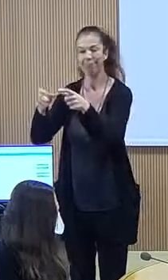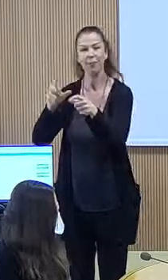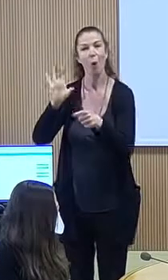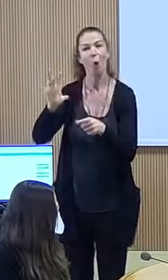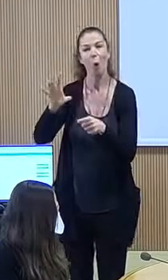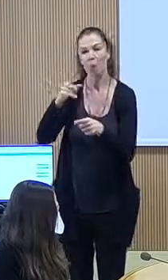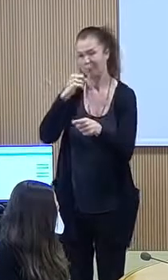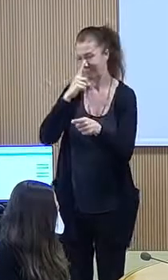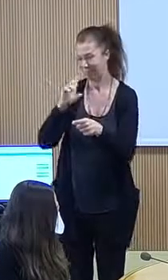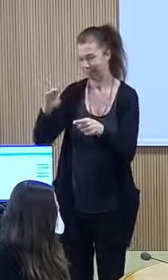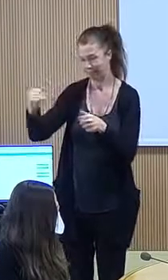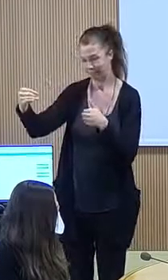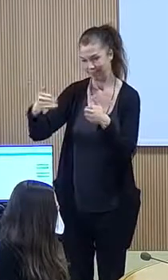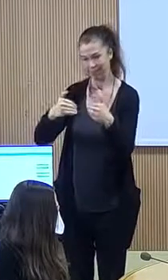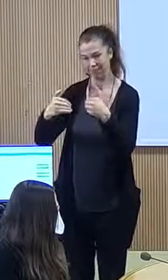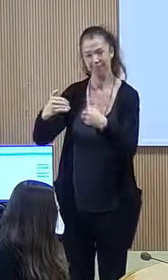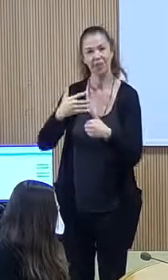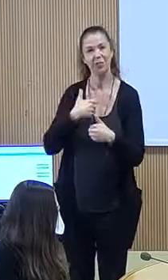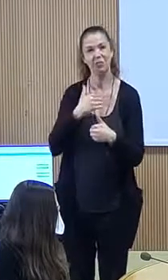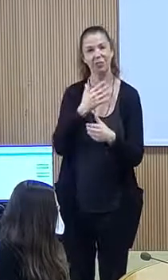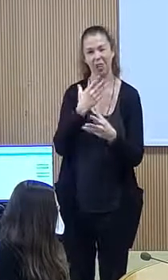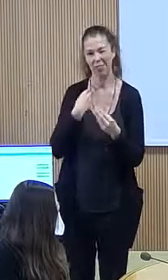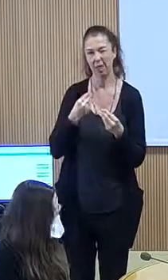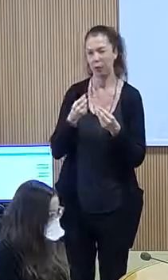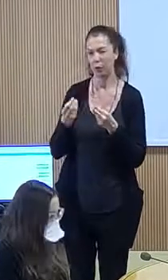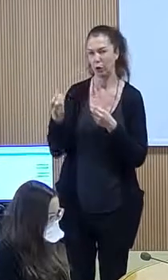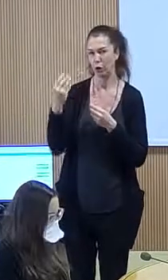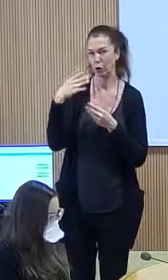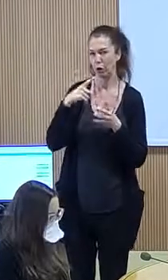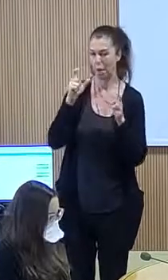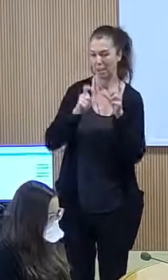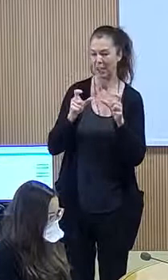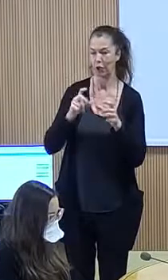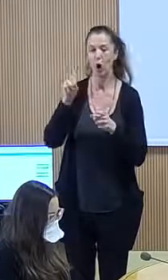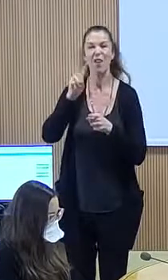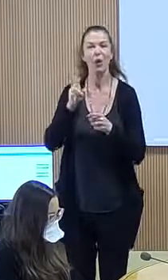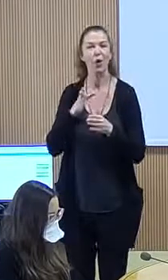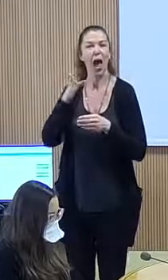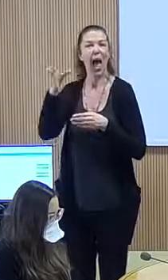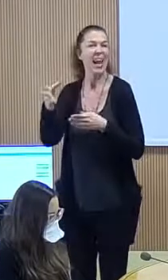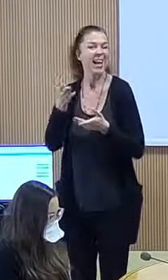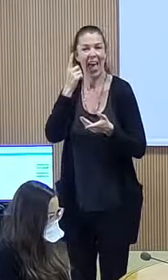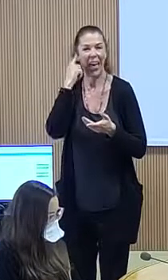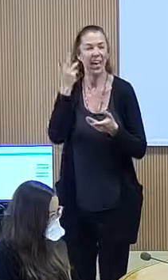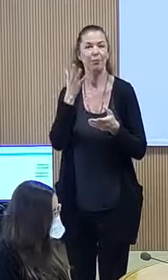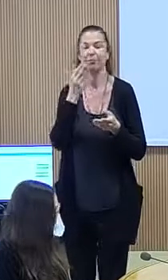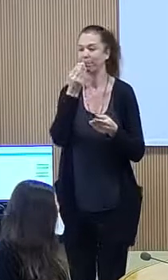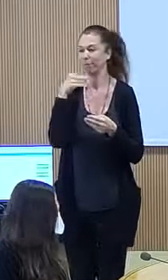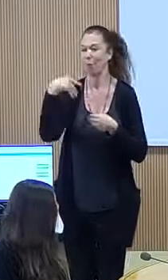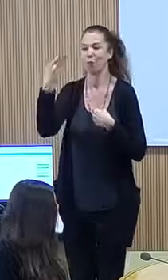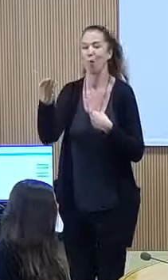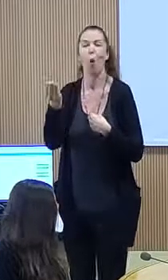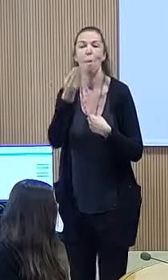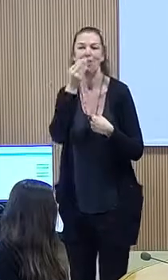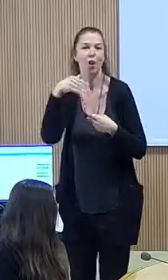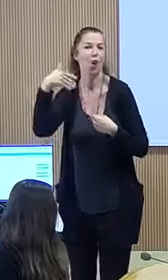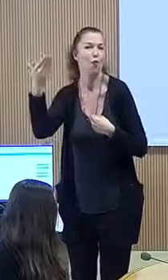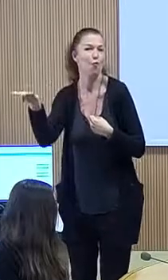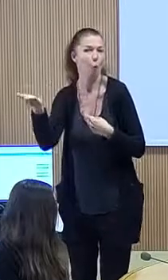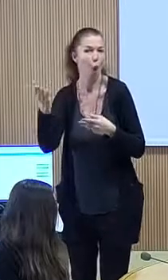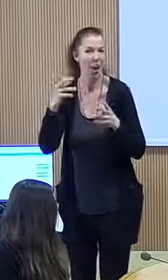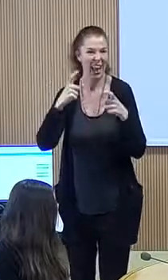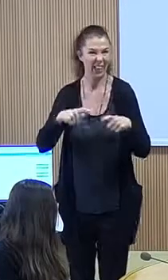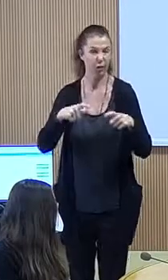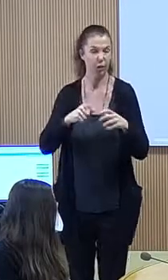sono una grande attrattiva per tutti noi veronesi per andare a fare la cosiddetta scampagnata fuori porta quindi avremo un controllo massiccio del